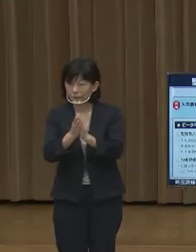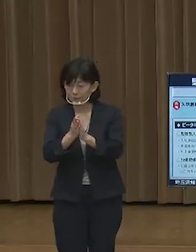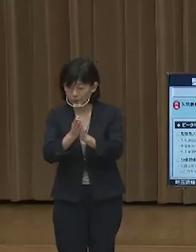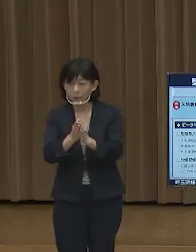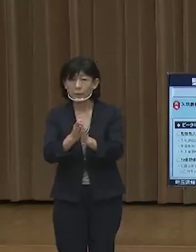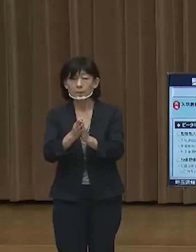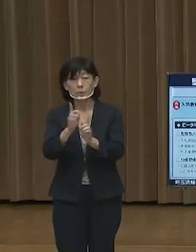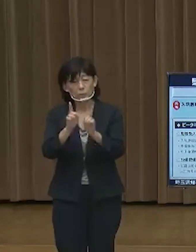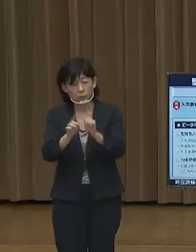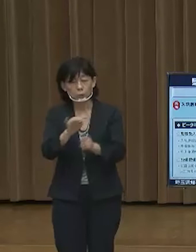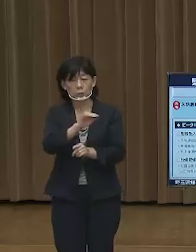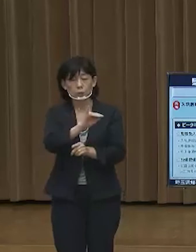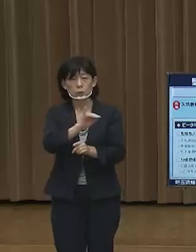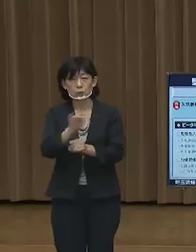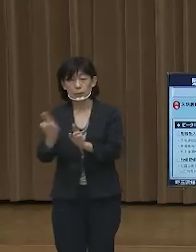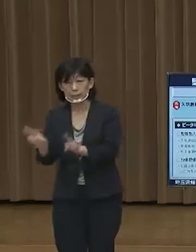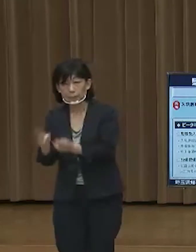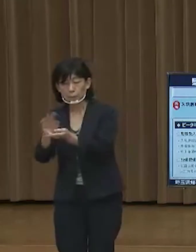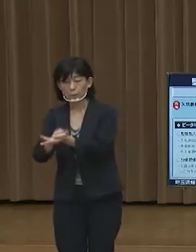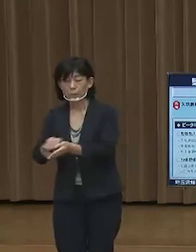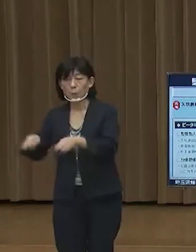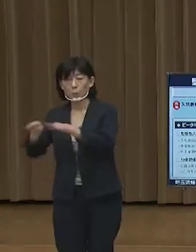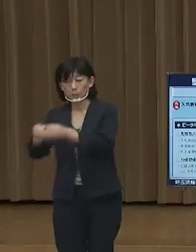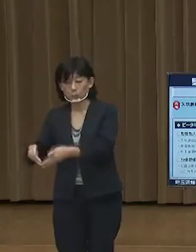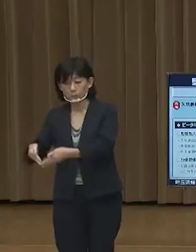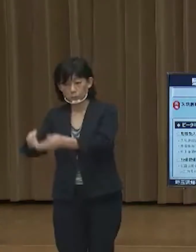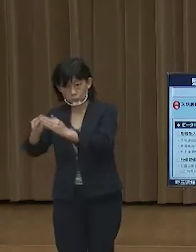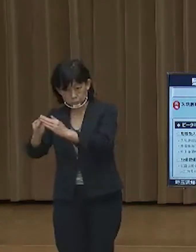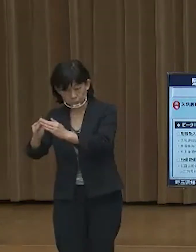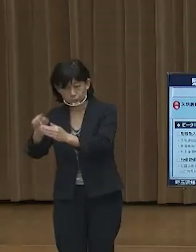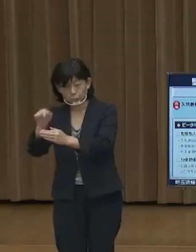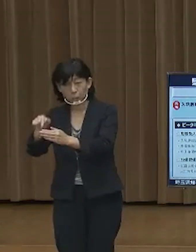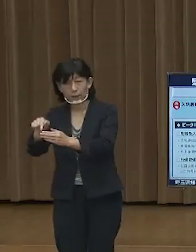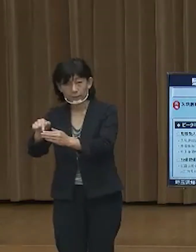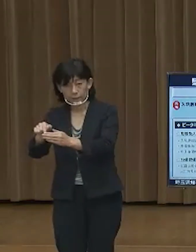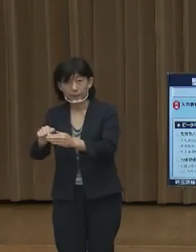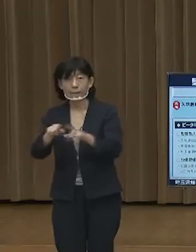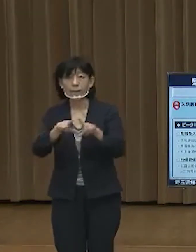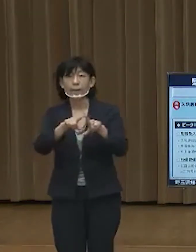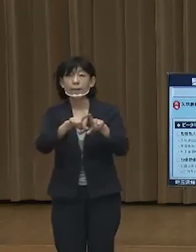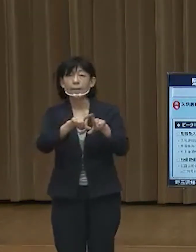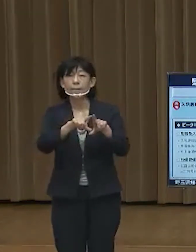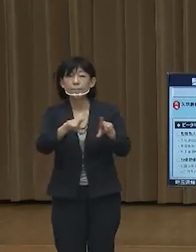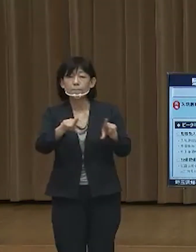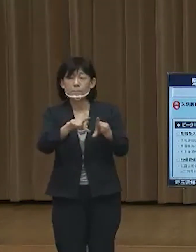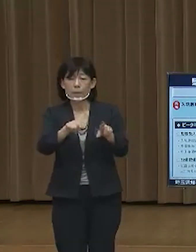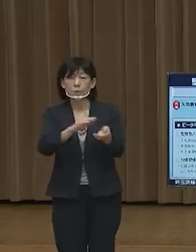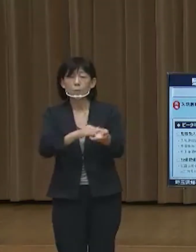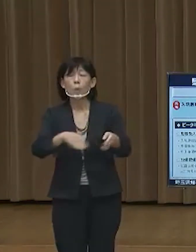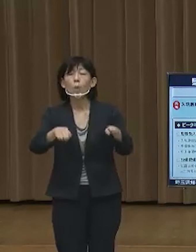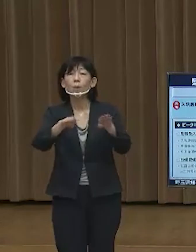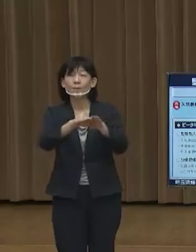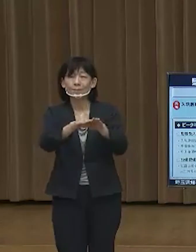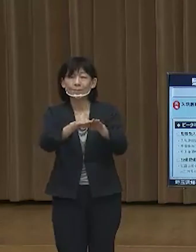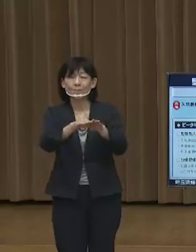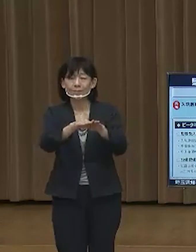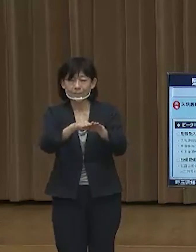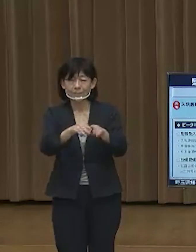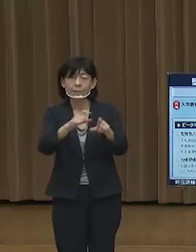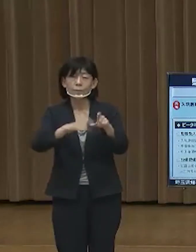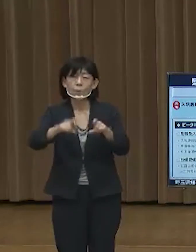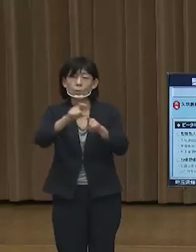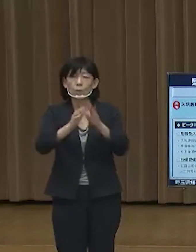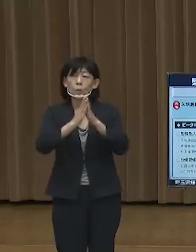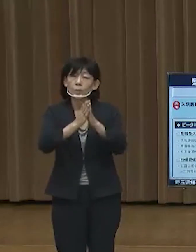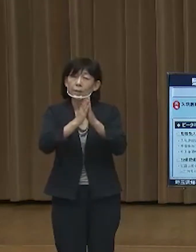用医療施設を作るっていうこの事業をもって、今ある一般病院にこれ以上増床を依頼するとか、そういうようなことは一